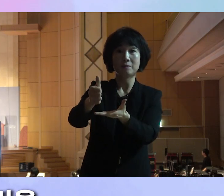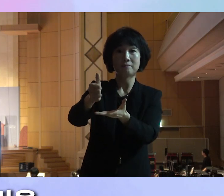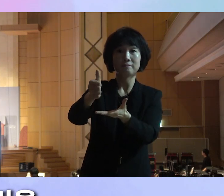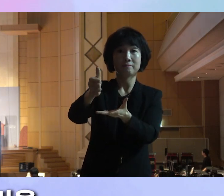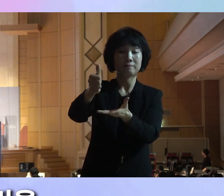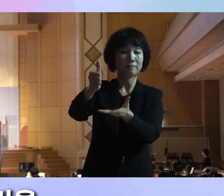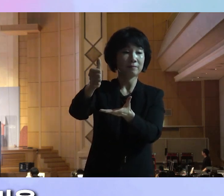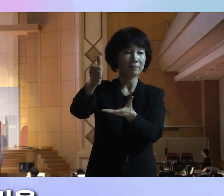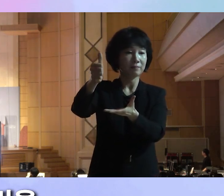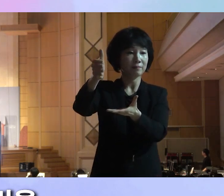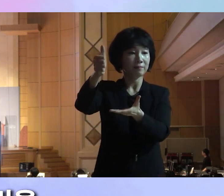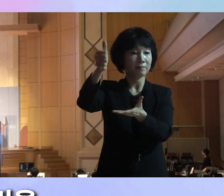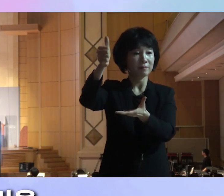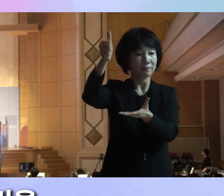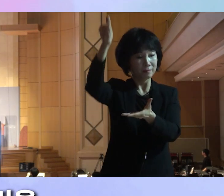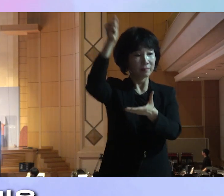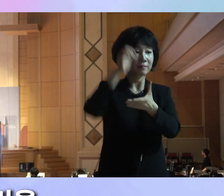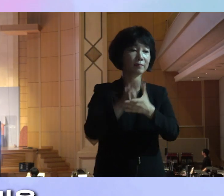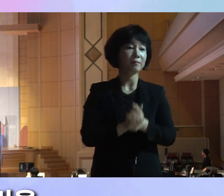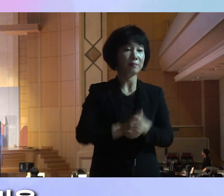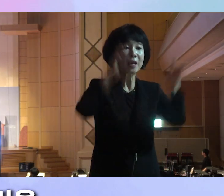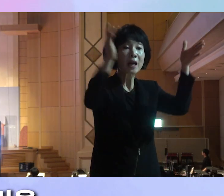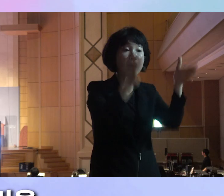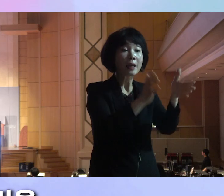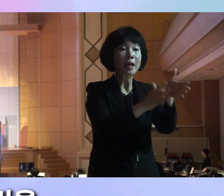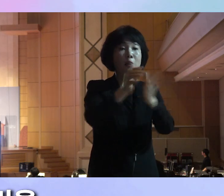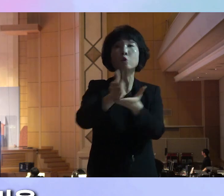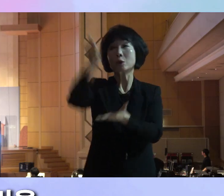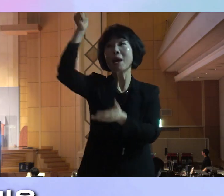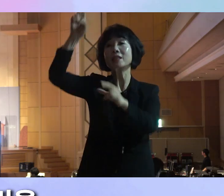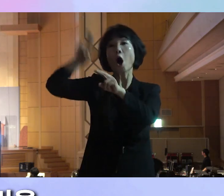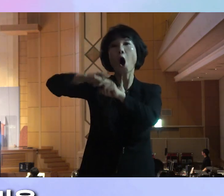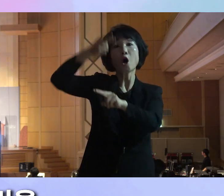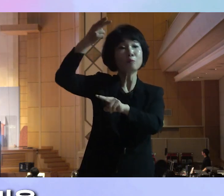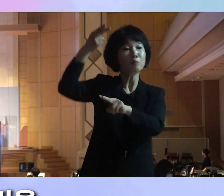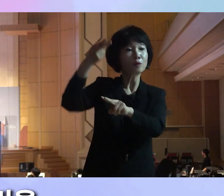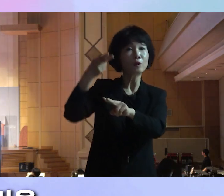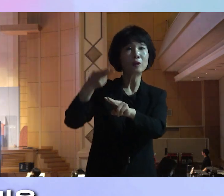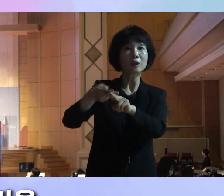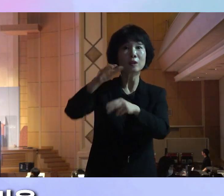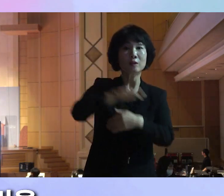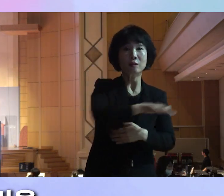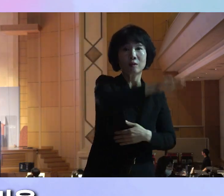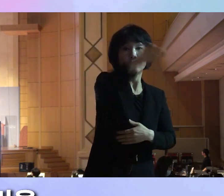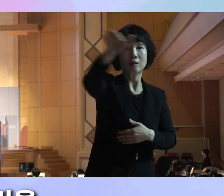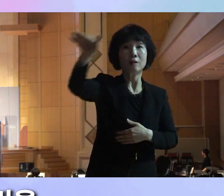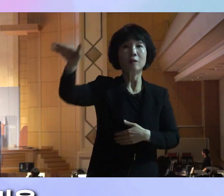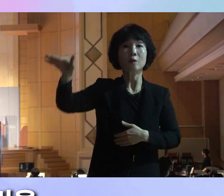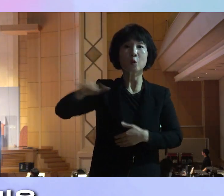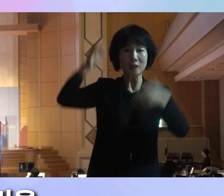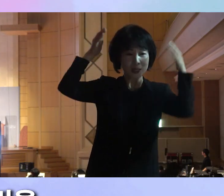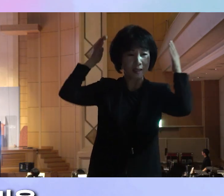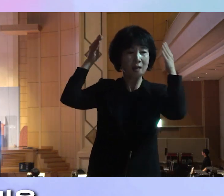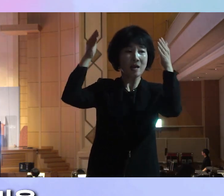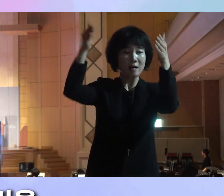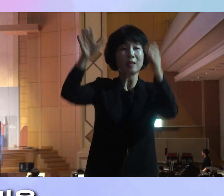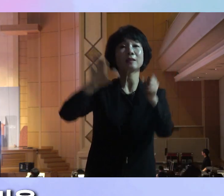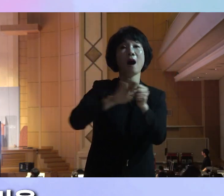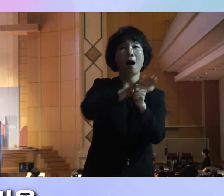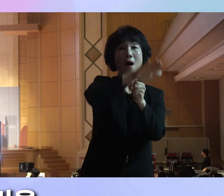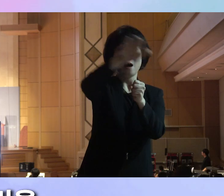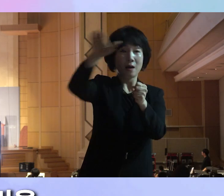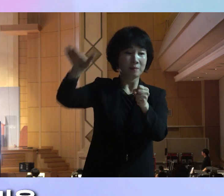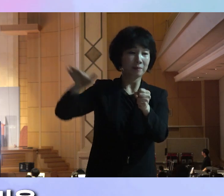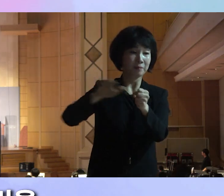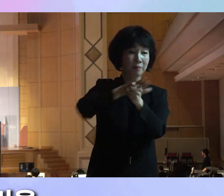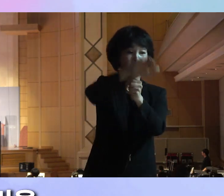Hey Freedom 예수님의 선물 Victory 세상 이기셨네